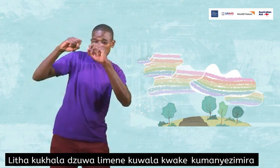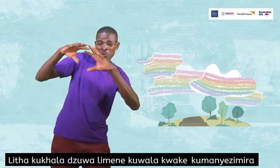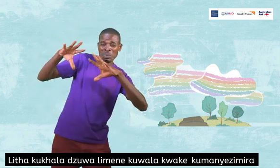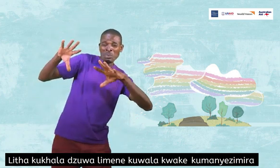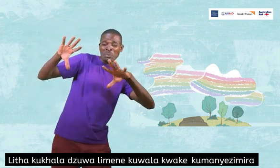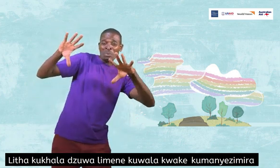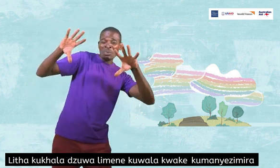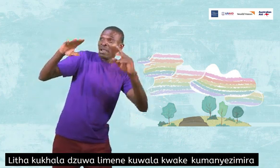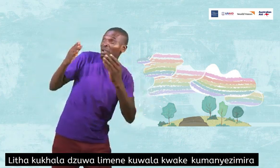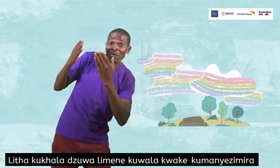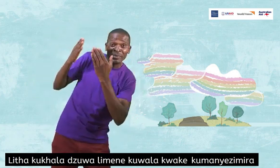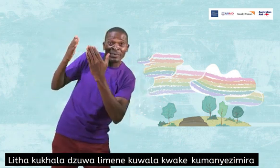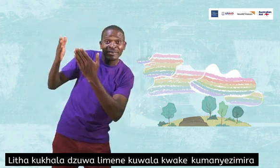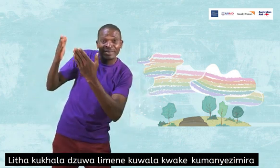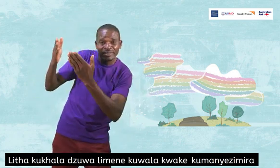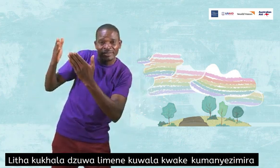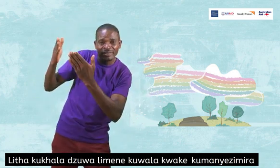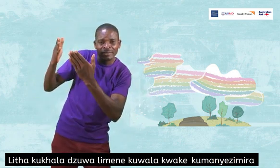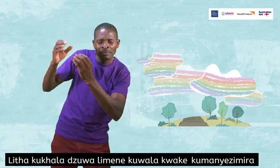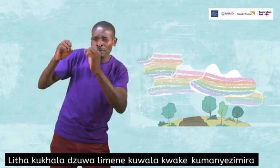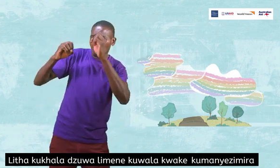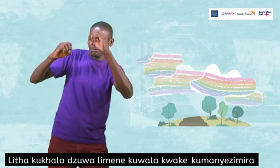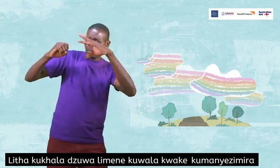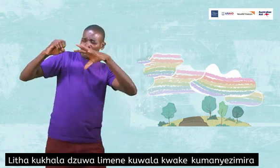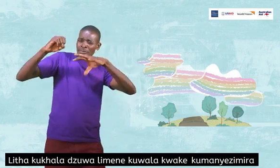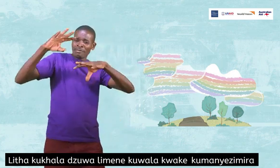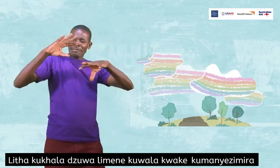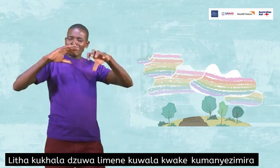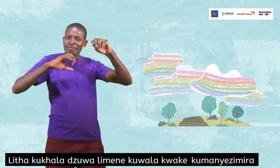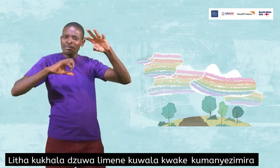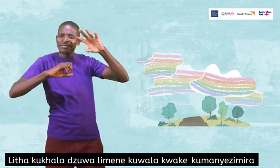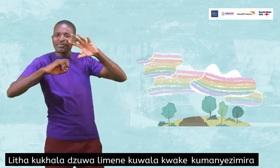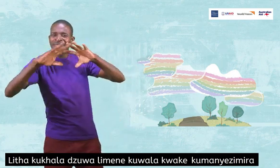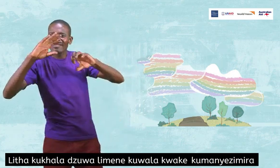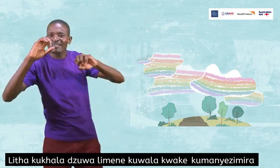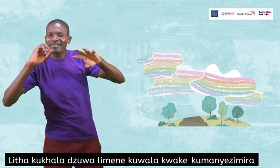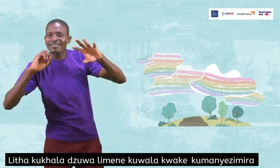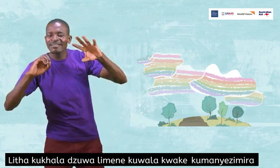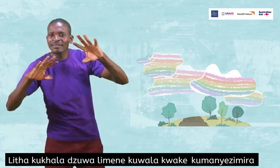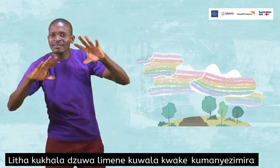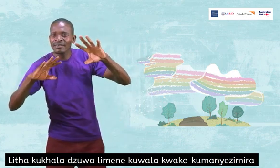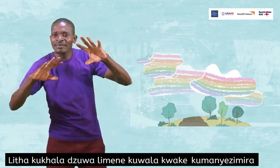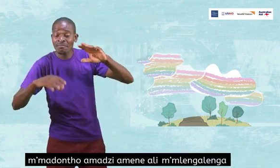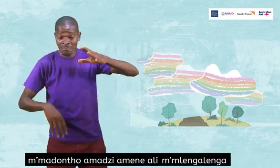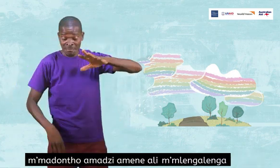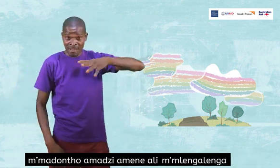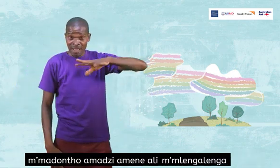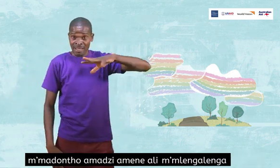litha kukhala dzuwa limene kuwala kwake kumanyezimira m'madontho amadzi amene